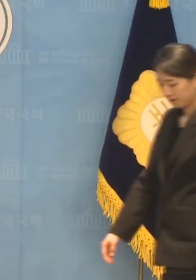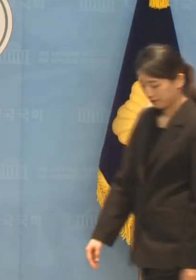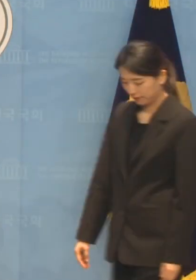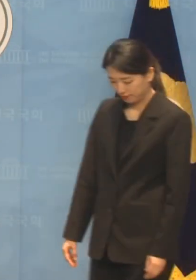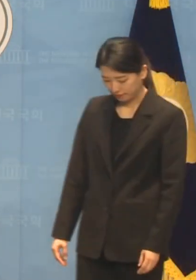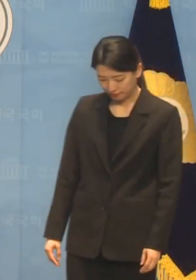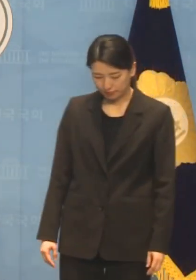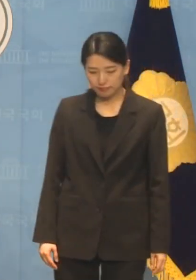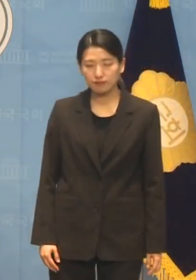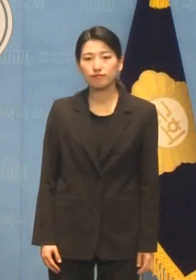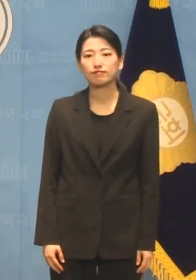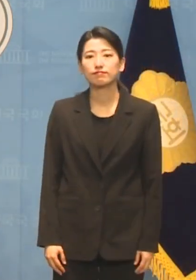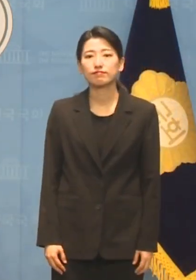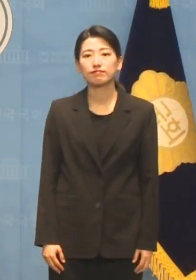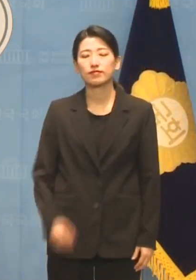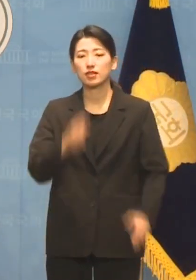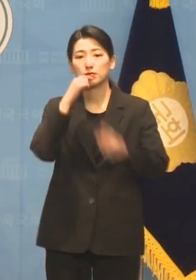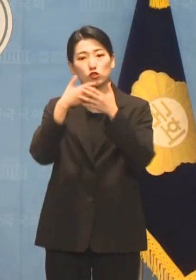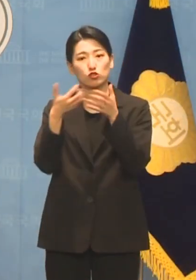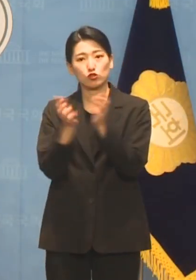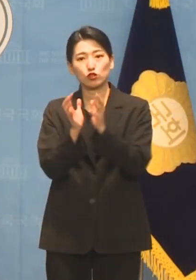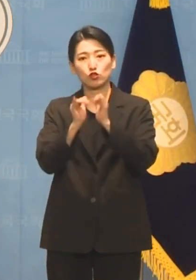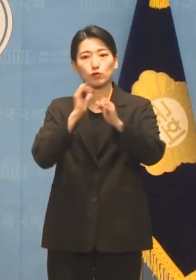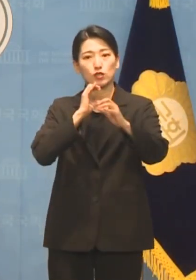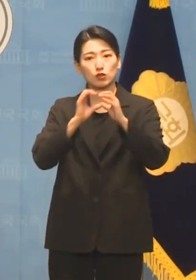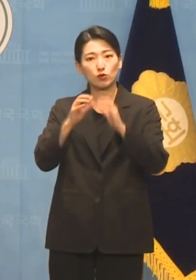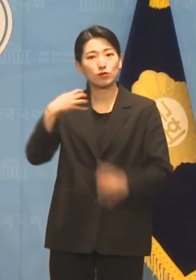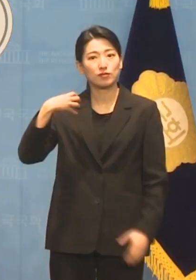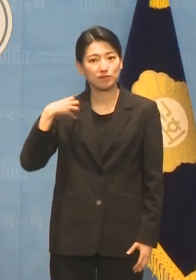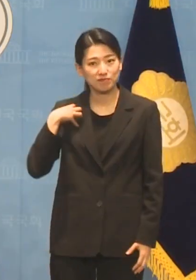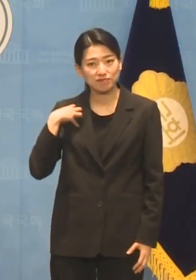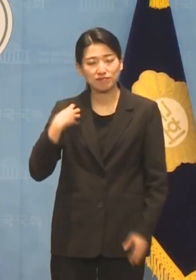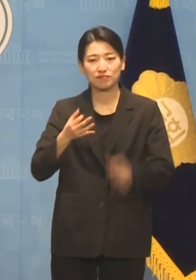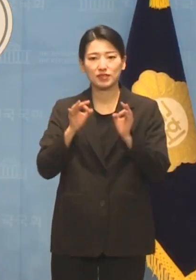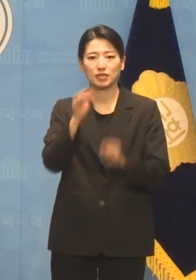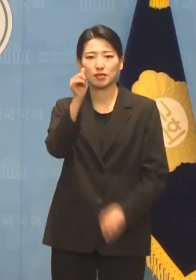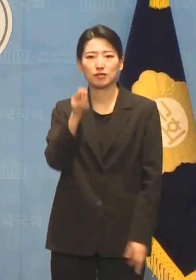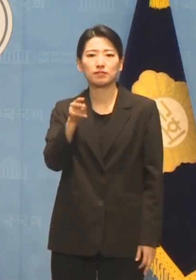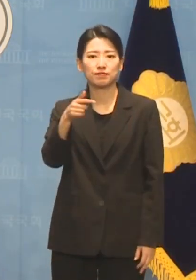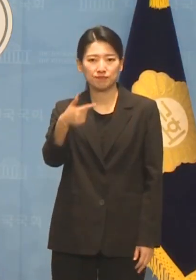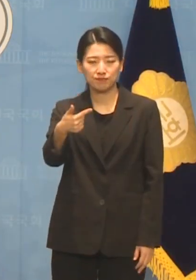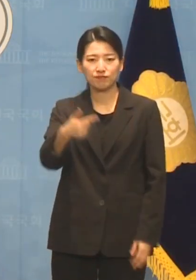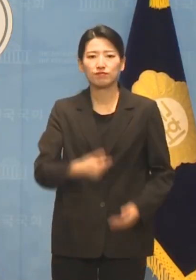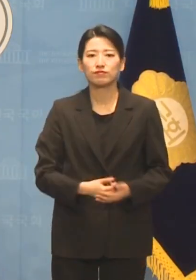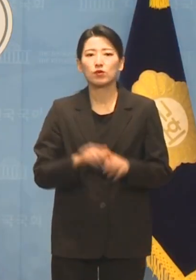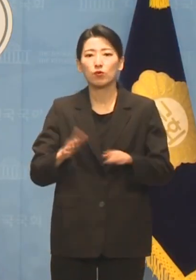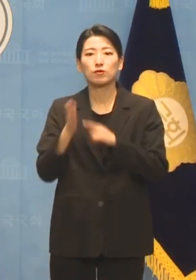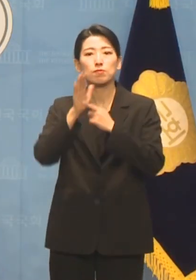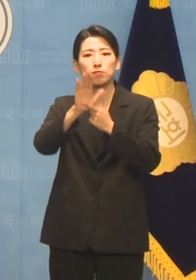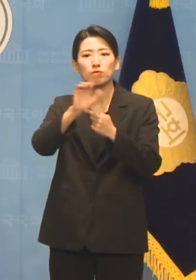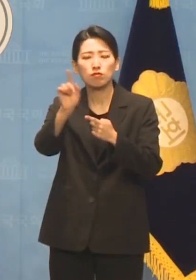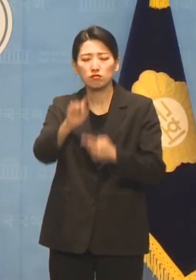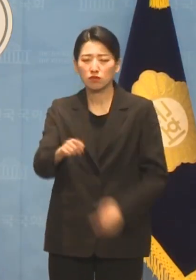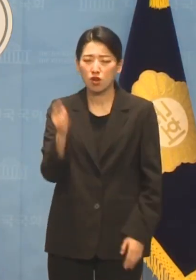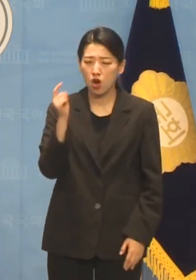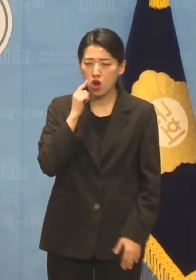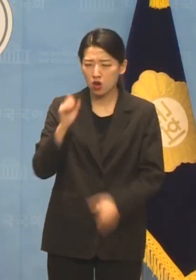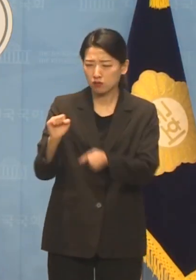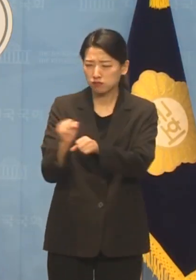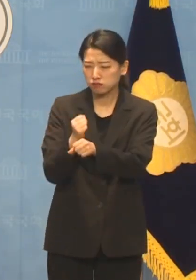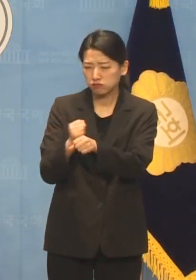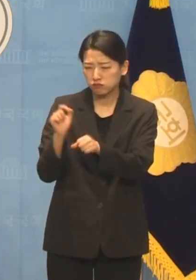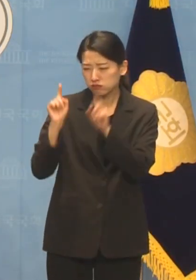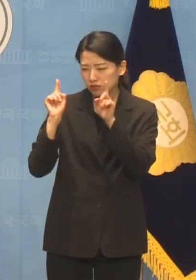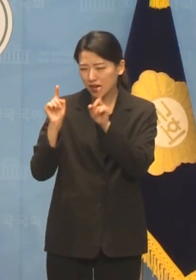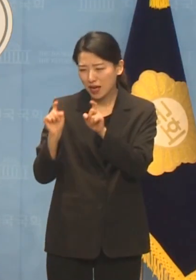네, 더불어민주당 국민소통위원회 위원장 김현입니다. 오늘은 허위조작정보감시단 김동화